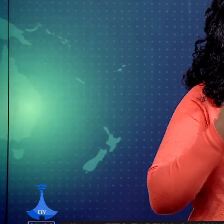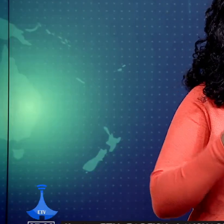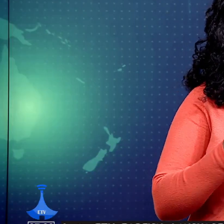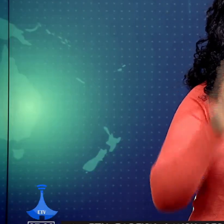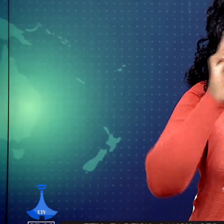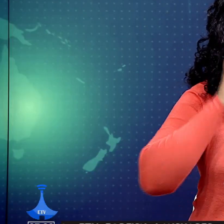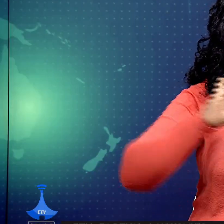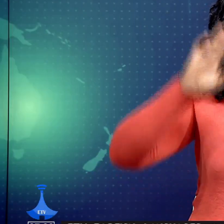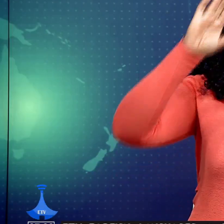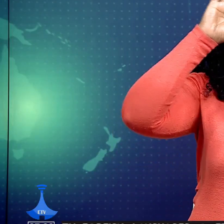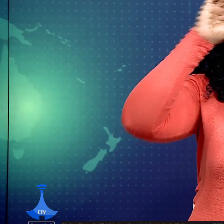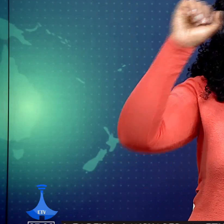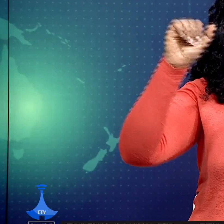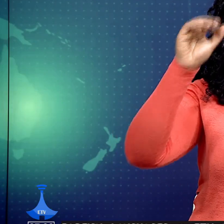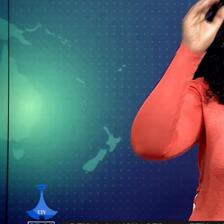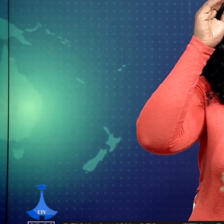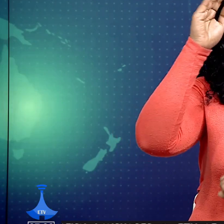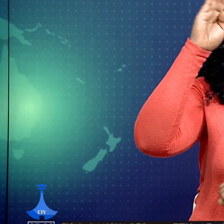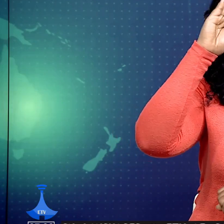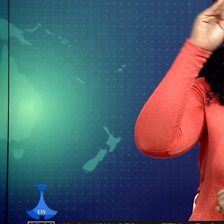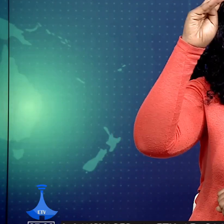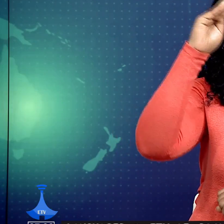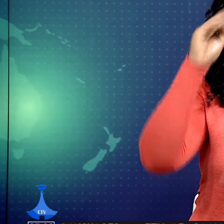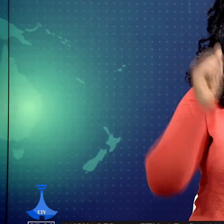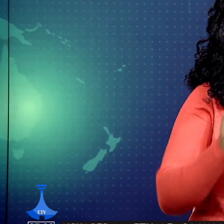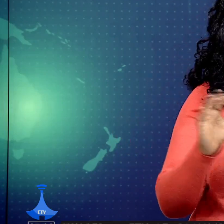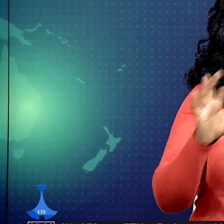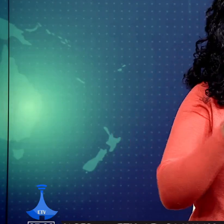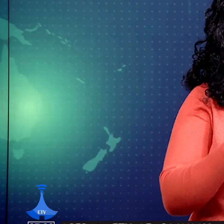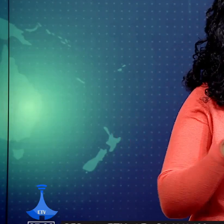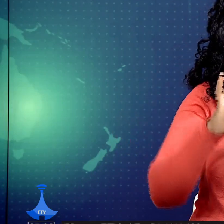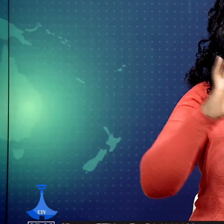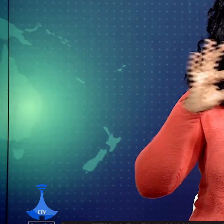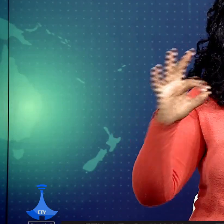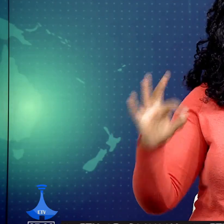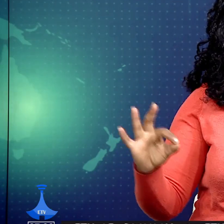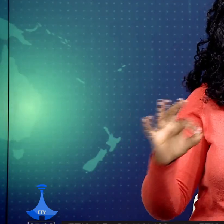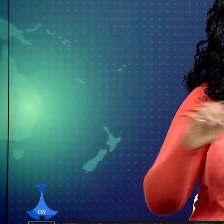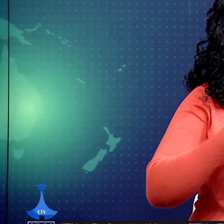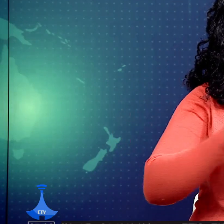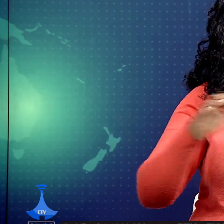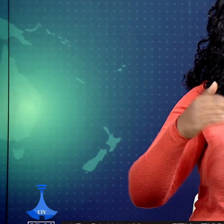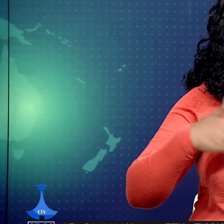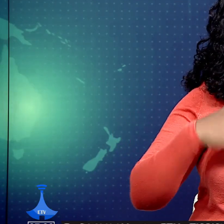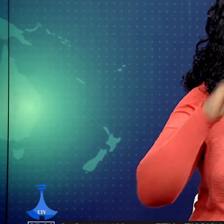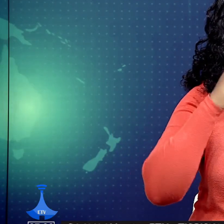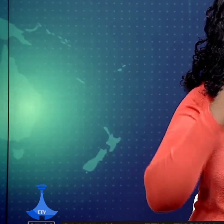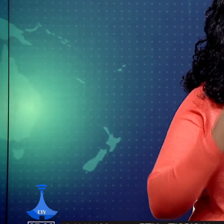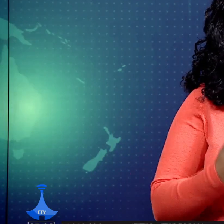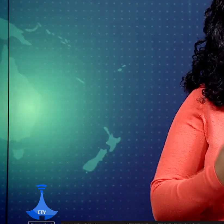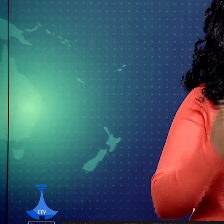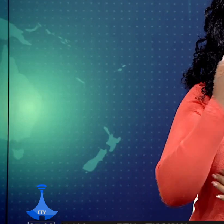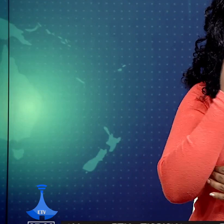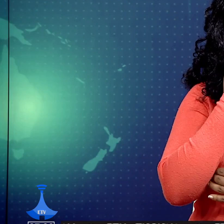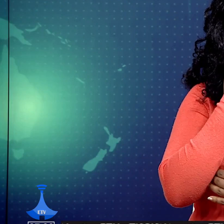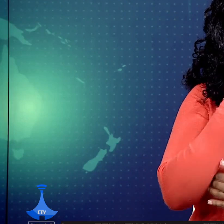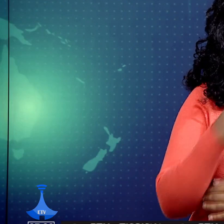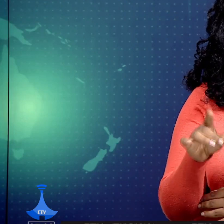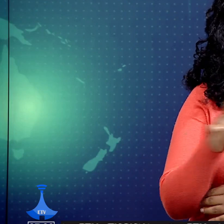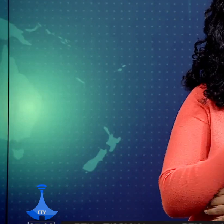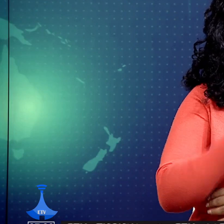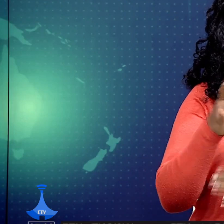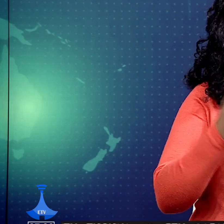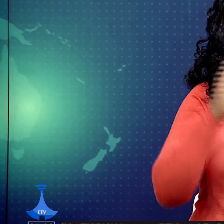بليلا بكل يسومالي بريزدانت حسن شيك محمد غارتيايزو بمهابراويت سر يتسراج ايالو مرجا